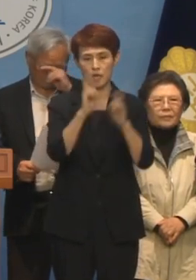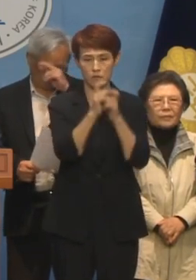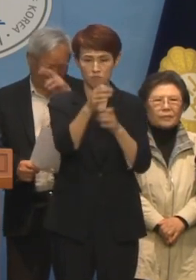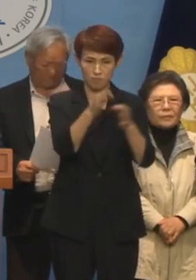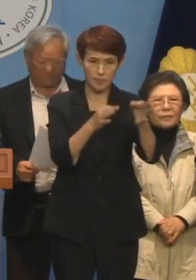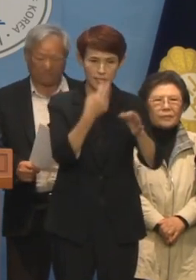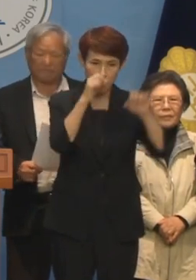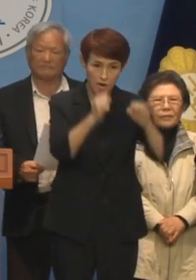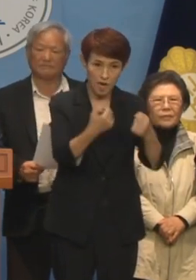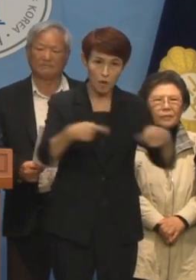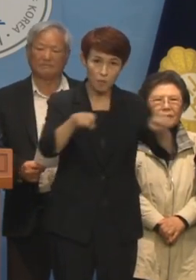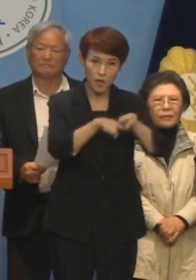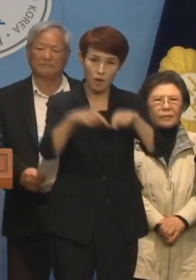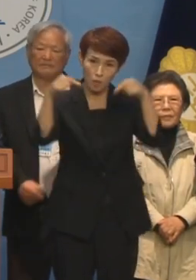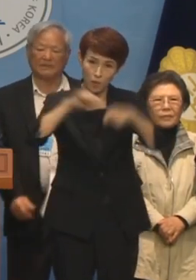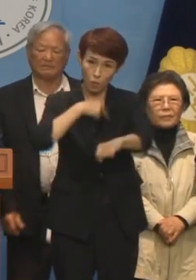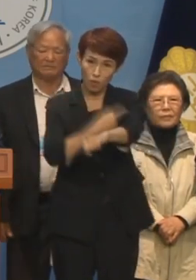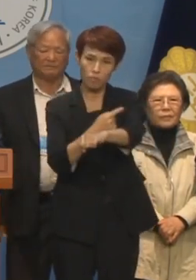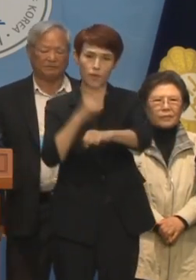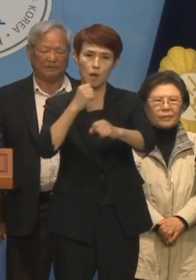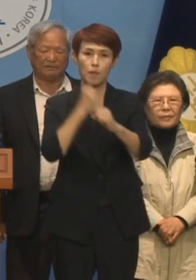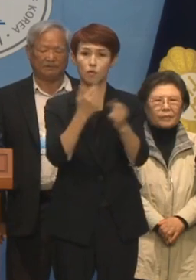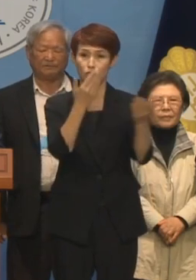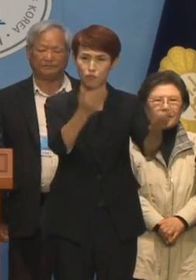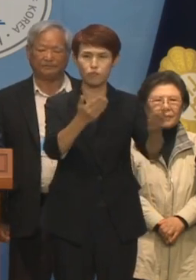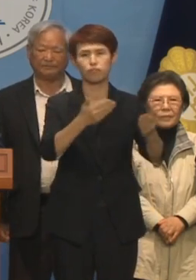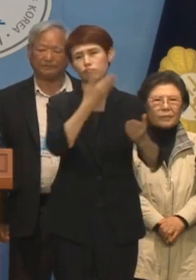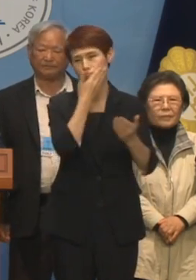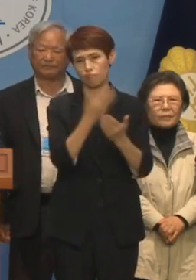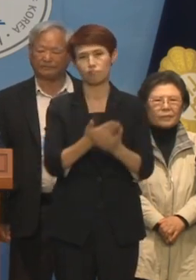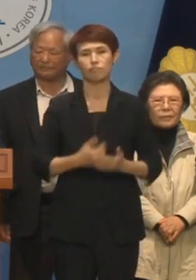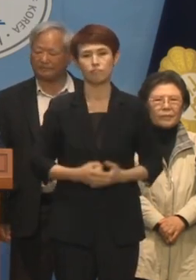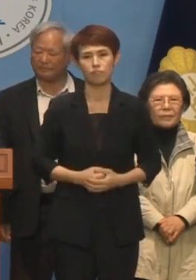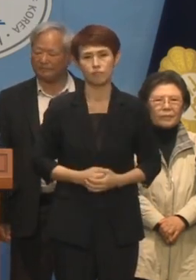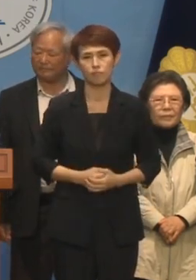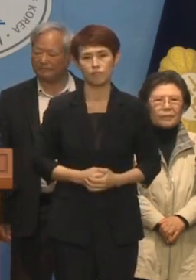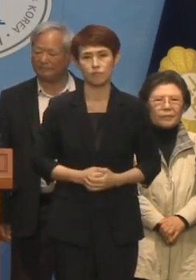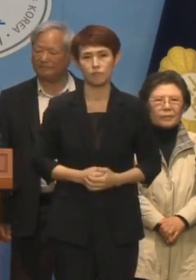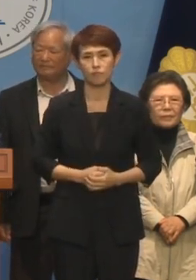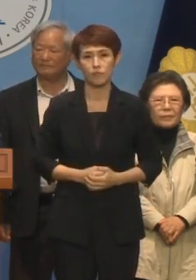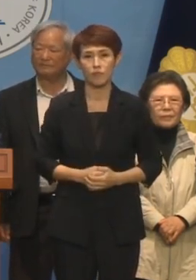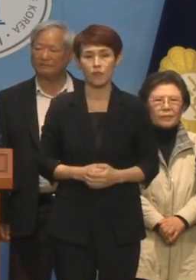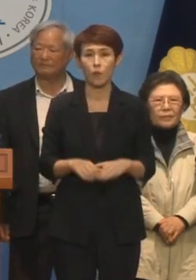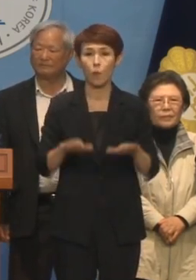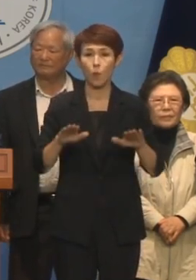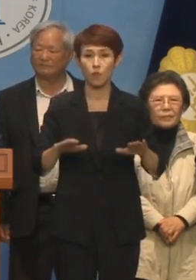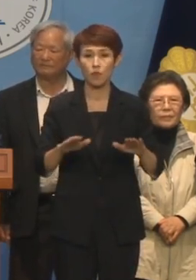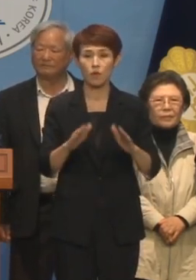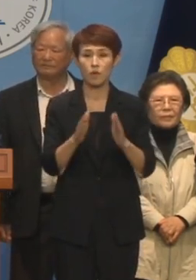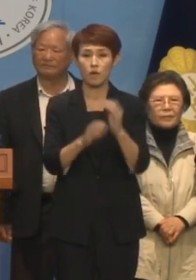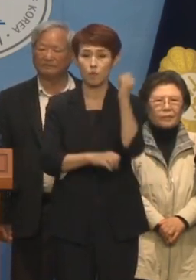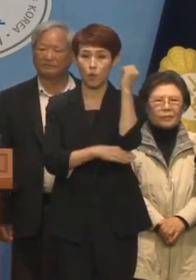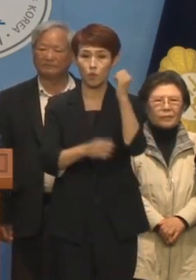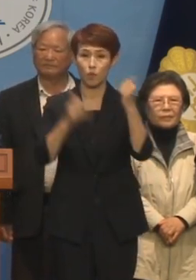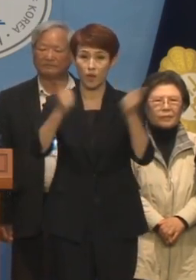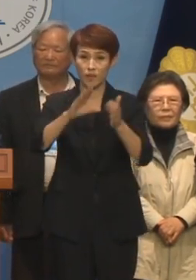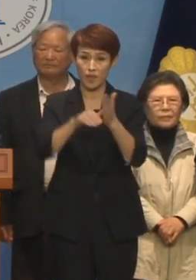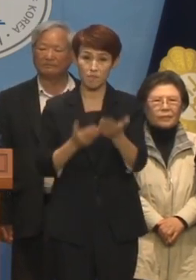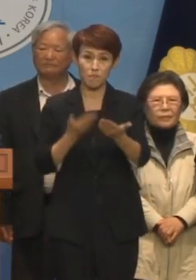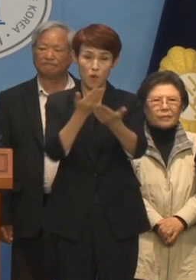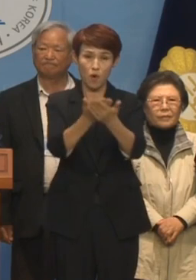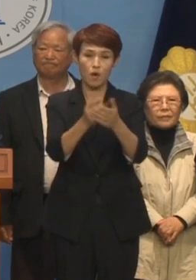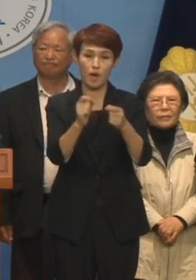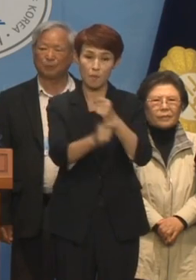상생 협상권을 강화하는 조치가 절실한 상황입니다. 따라서 오늘 본회의에 부의한